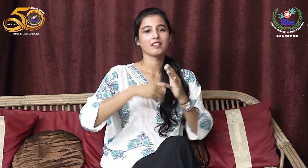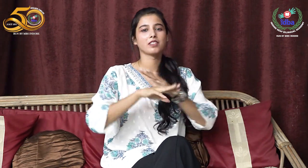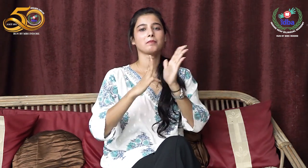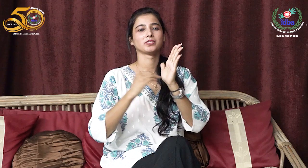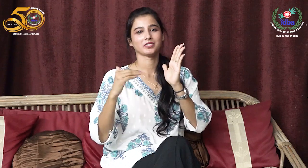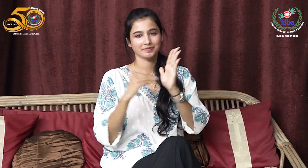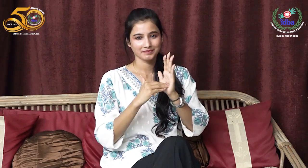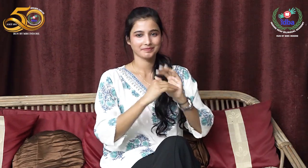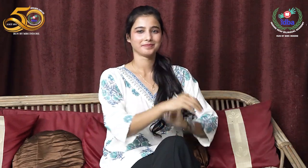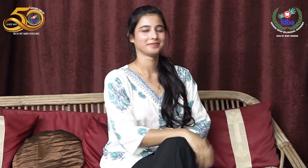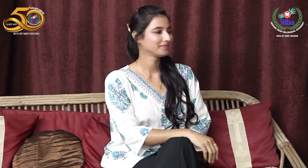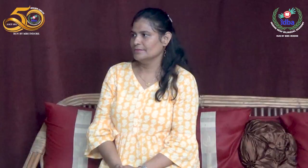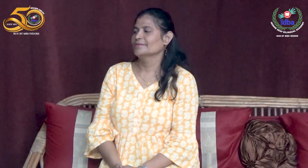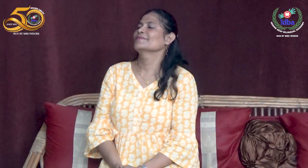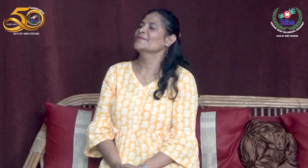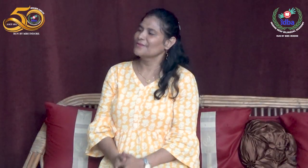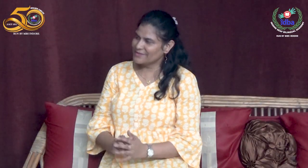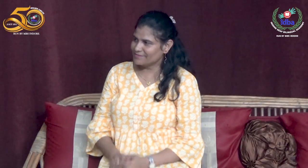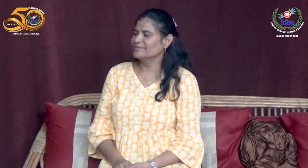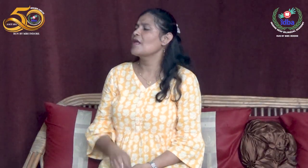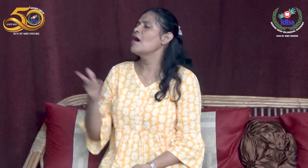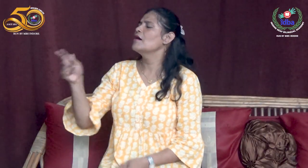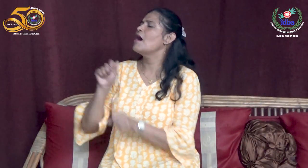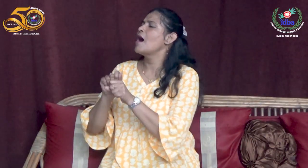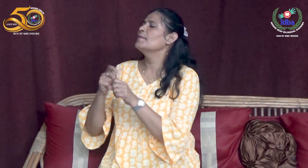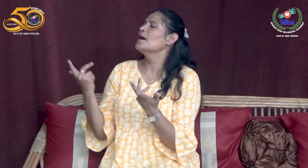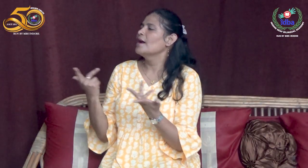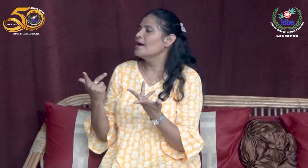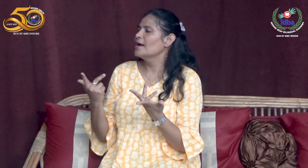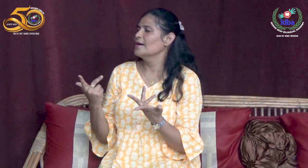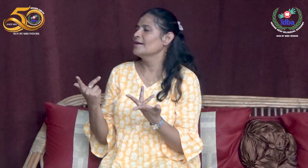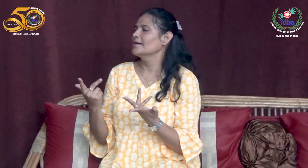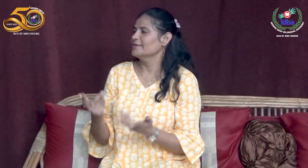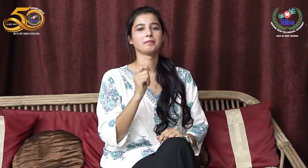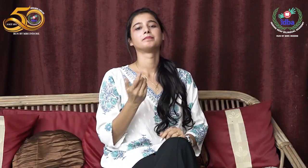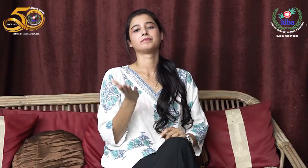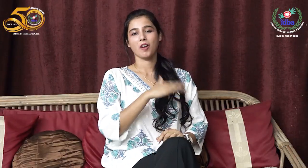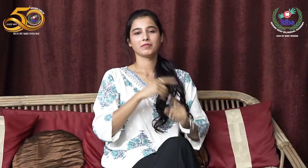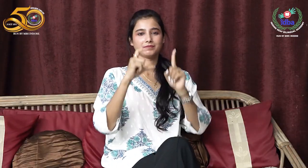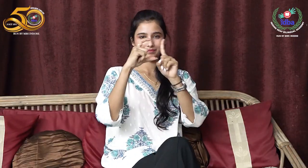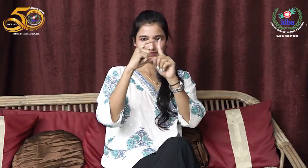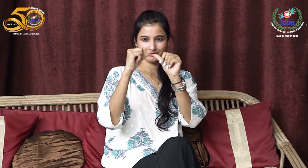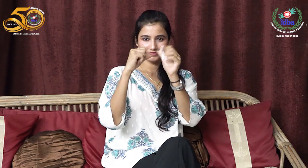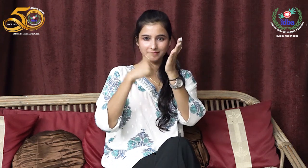मैं बिहार से आई हूँ, बिहार के रहने वाली हूँ। आप कहाँ काम करते हैं?